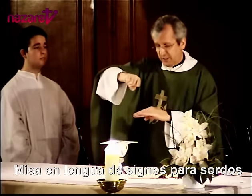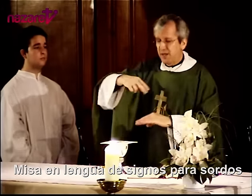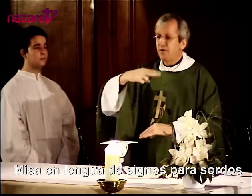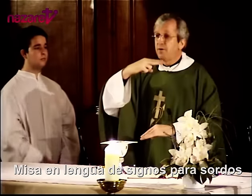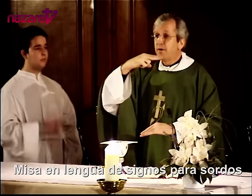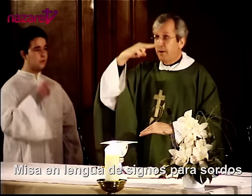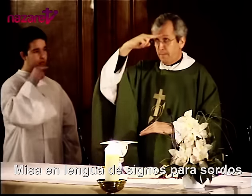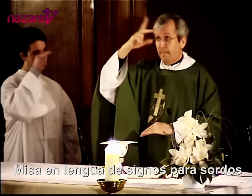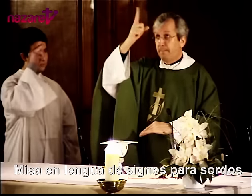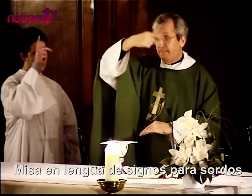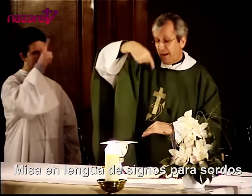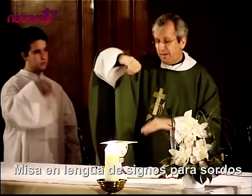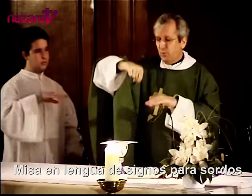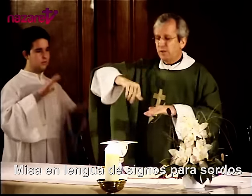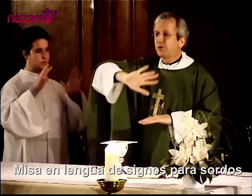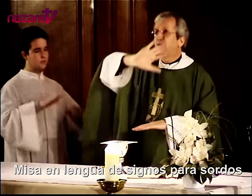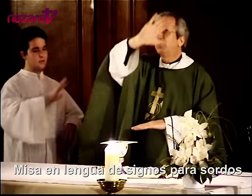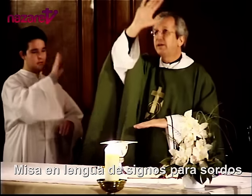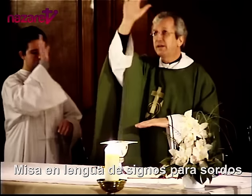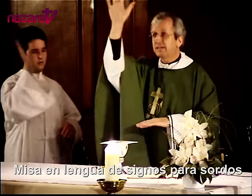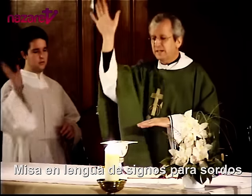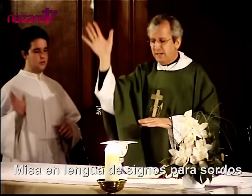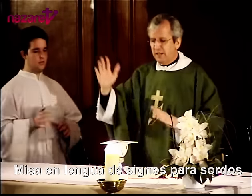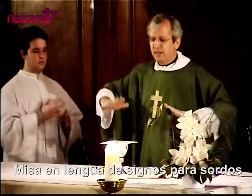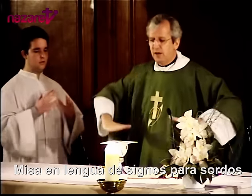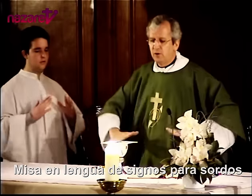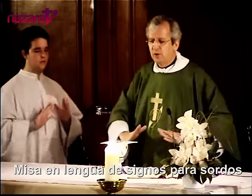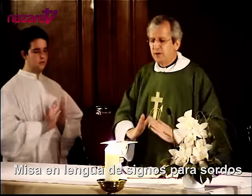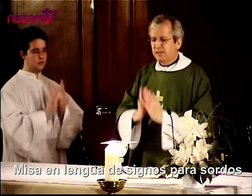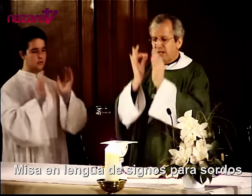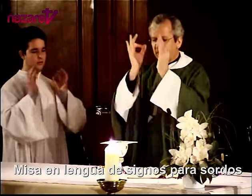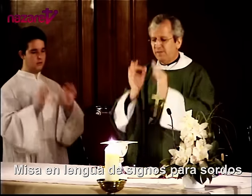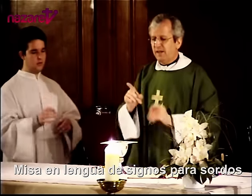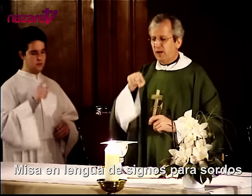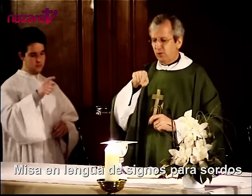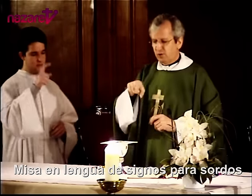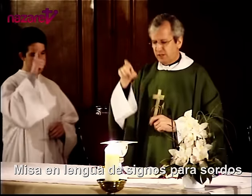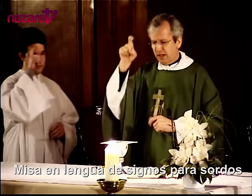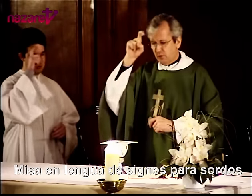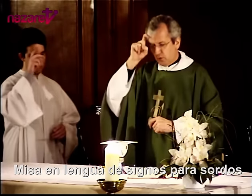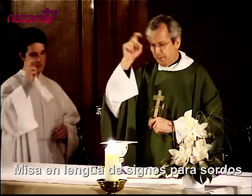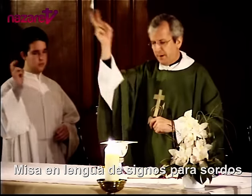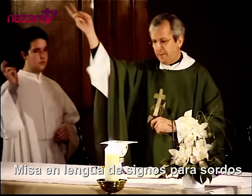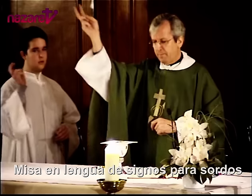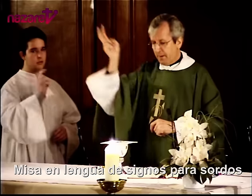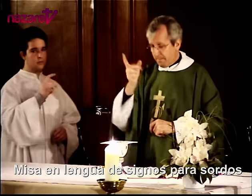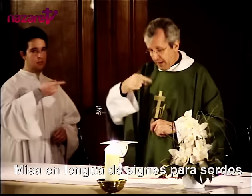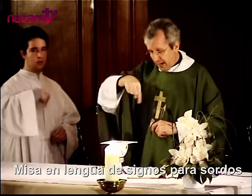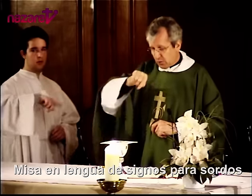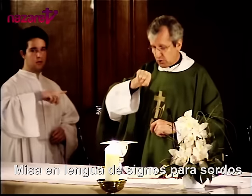enseñó. Padre nuestro que estás en el cielo, santificado sea tu nombre, venga a